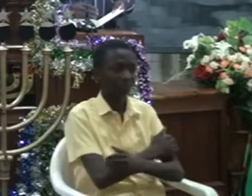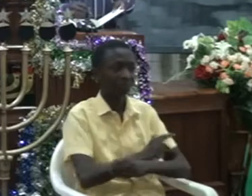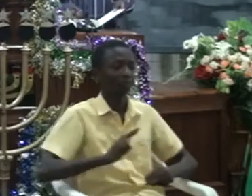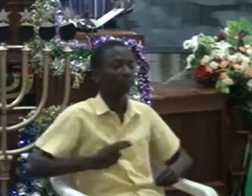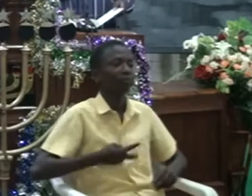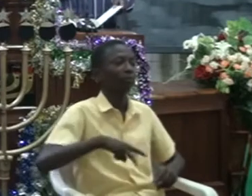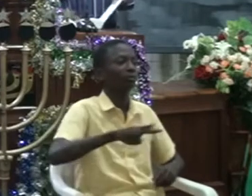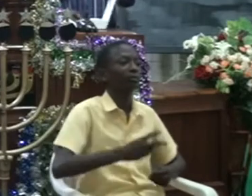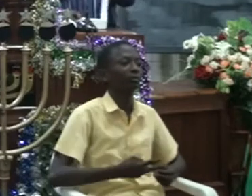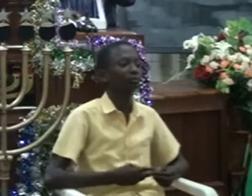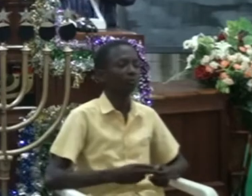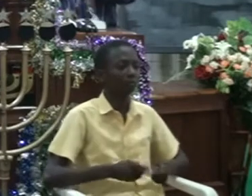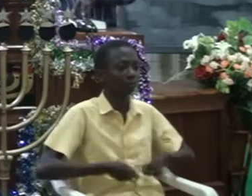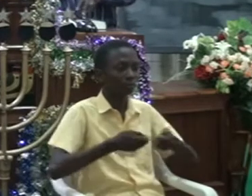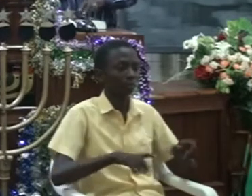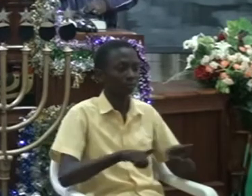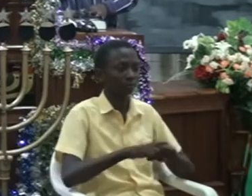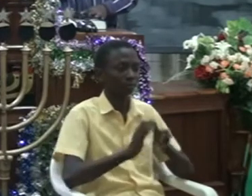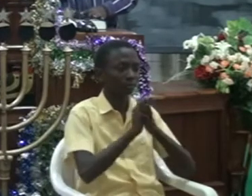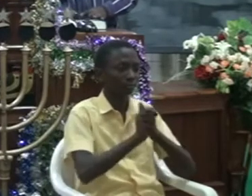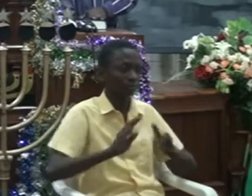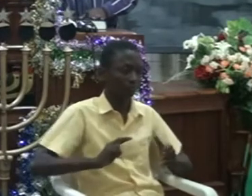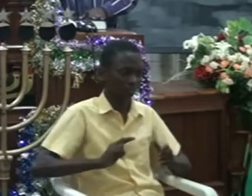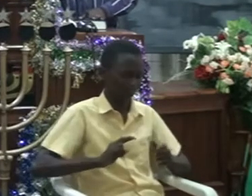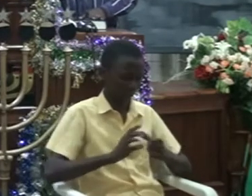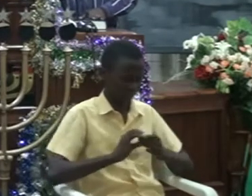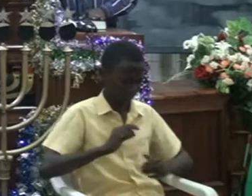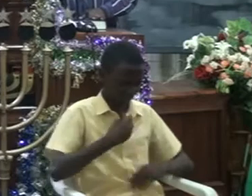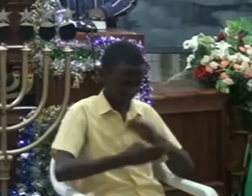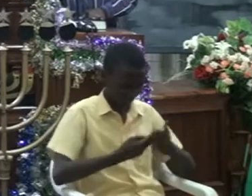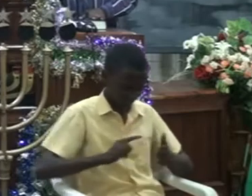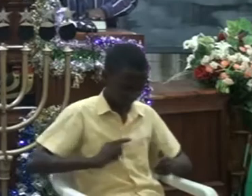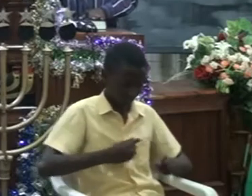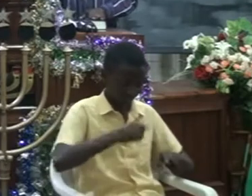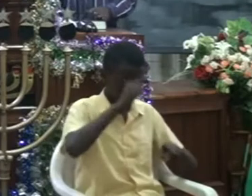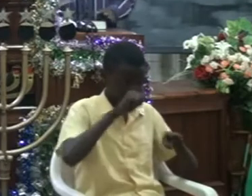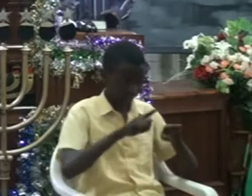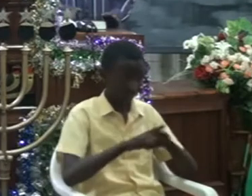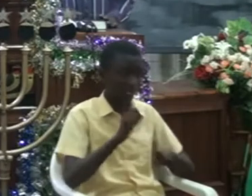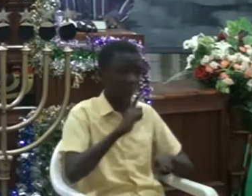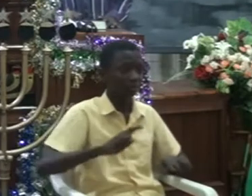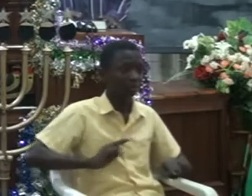nous vous transmettons aussi les salutations de beaucoup de vos frères et sœurs de partout où nous sommes passés.